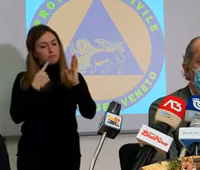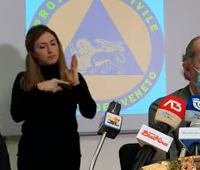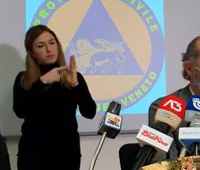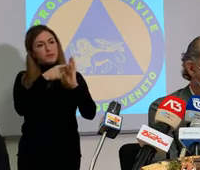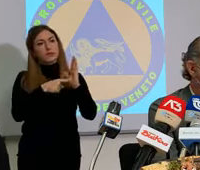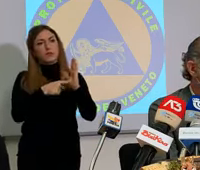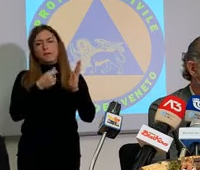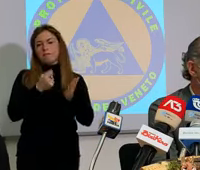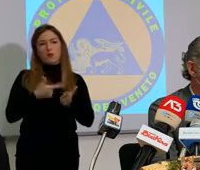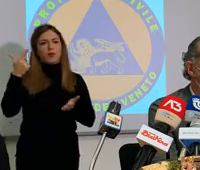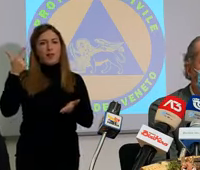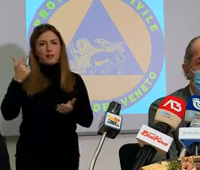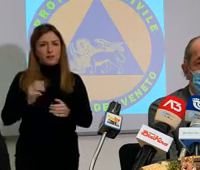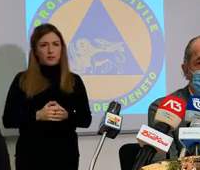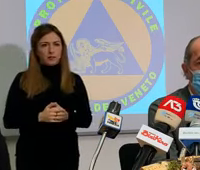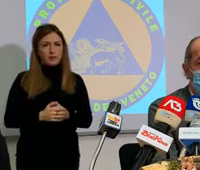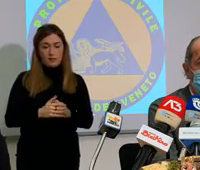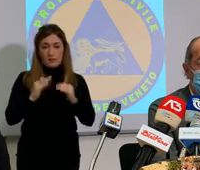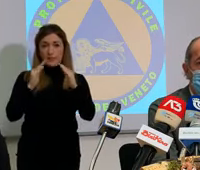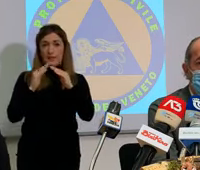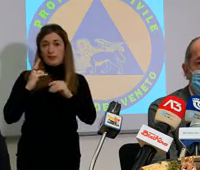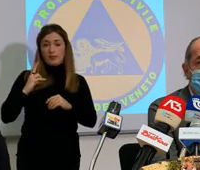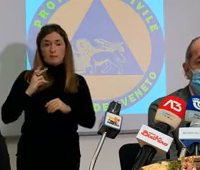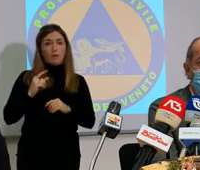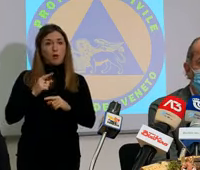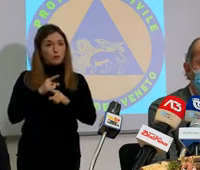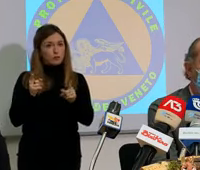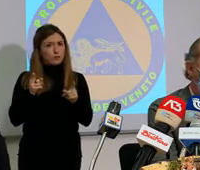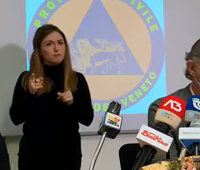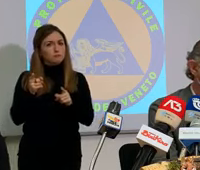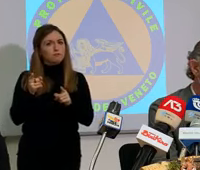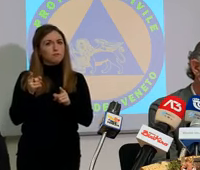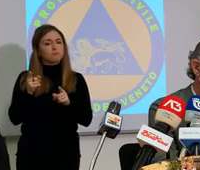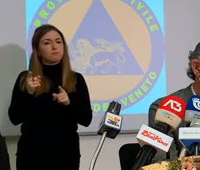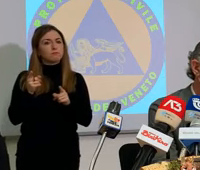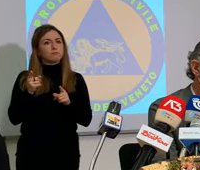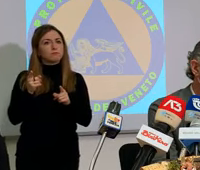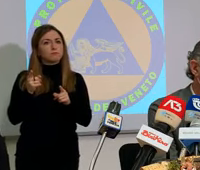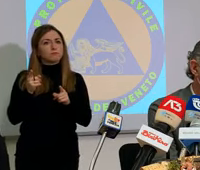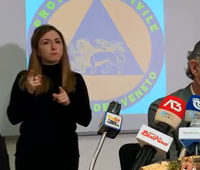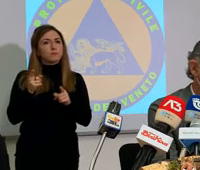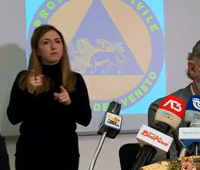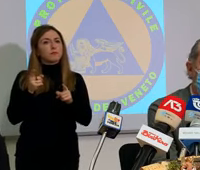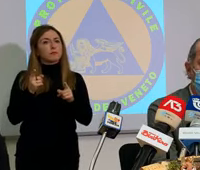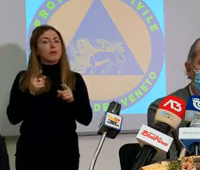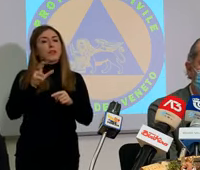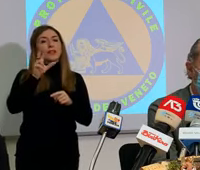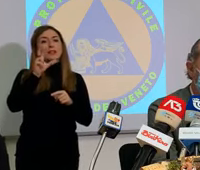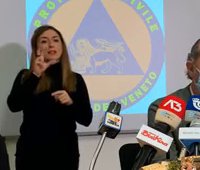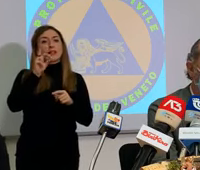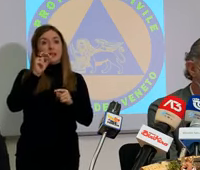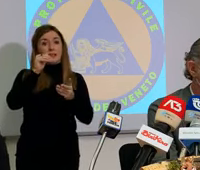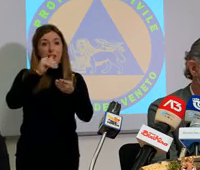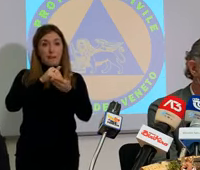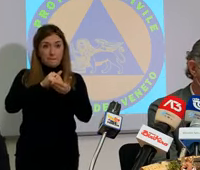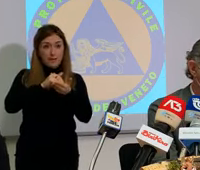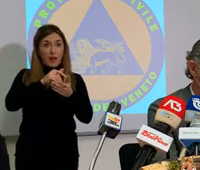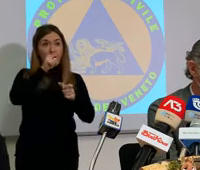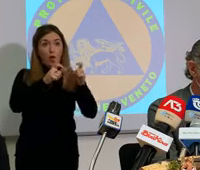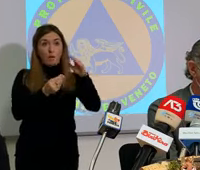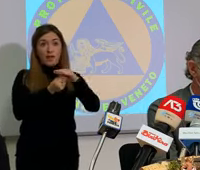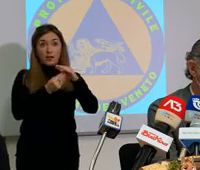importanti vi ricordo che nelle case di riposo si fa un tampone ai 30.000 operatori ogni quattro